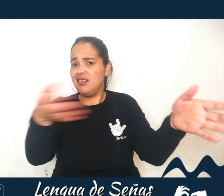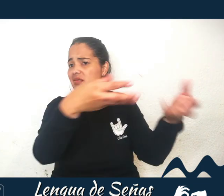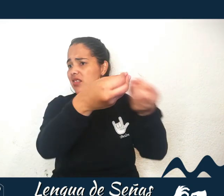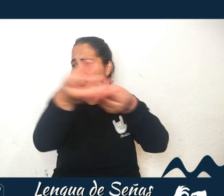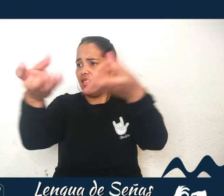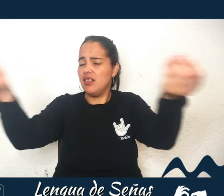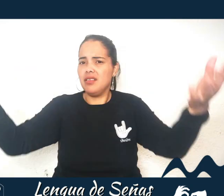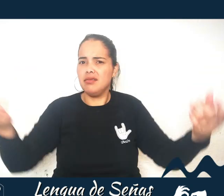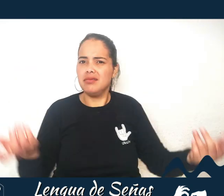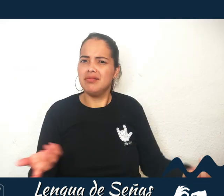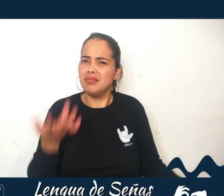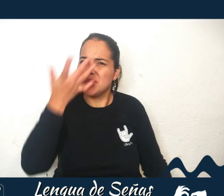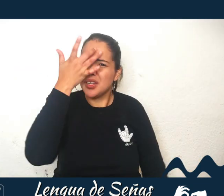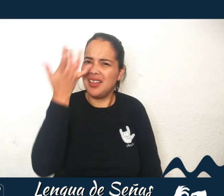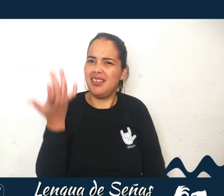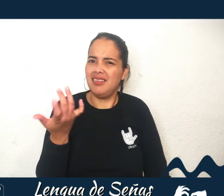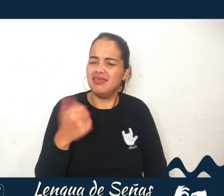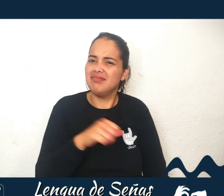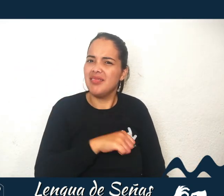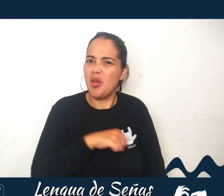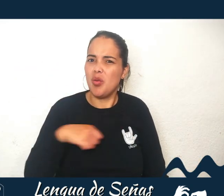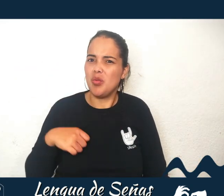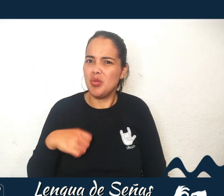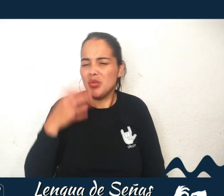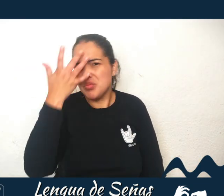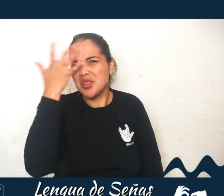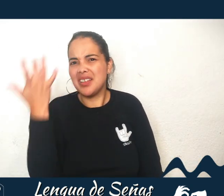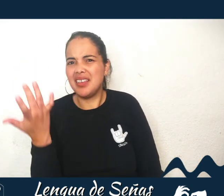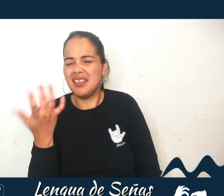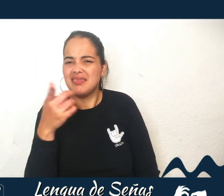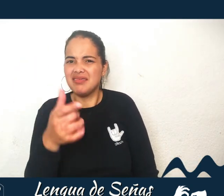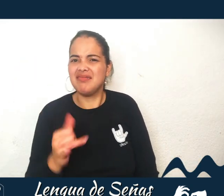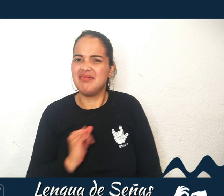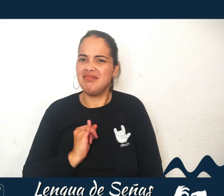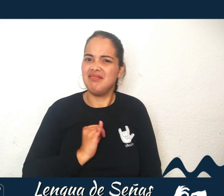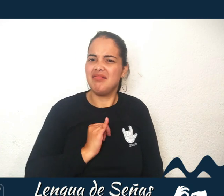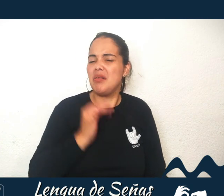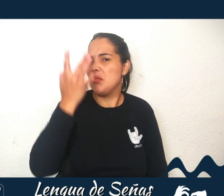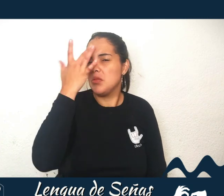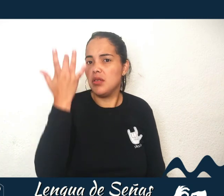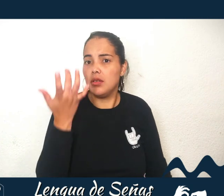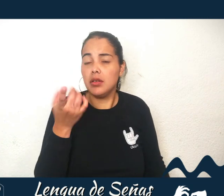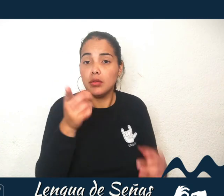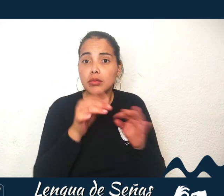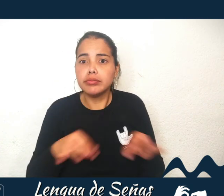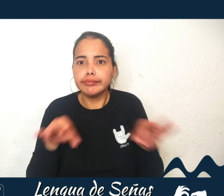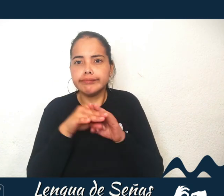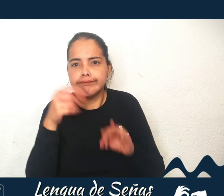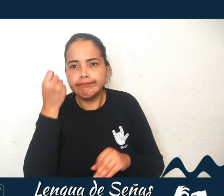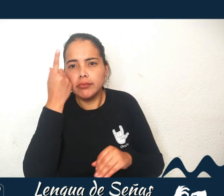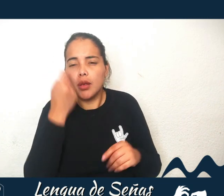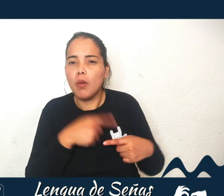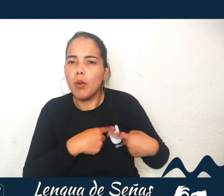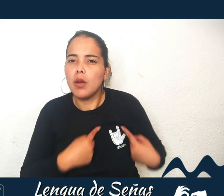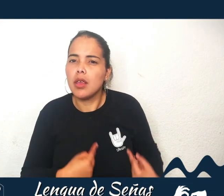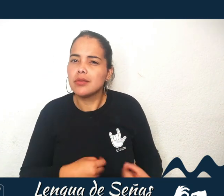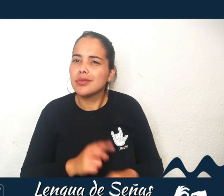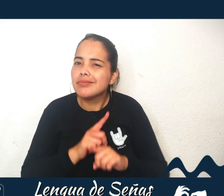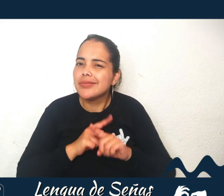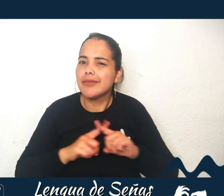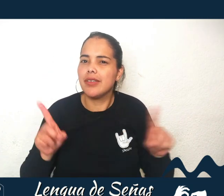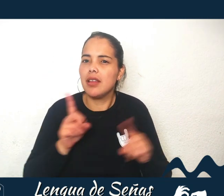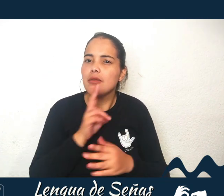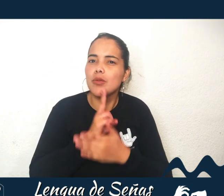santo, sagrado, que alguien está haciendo en favor nuestro. cuán importante es tener una